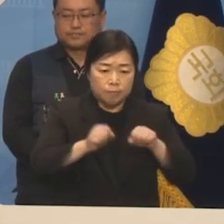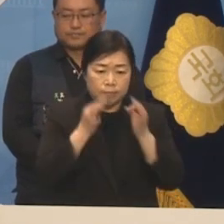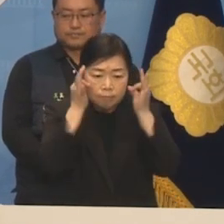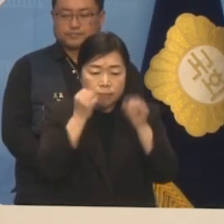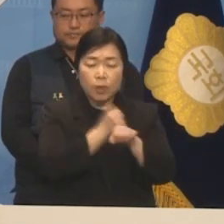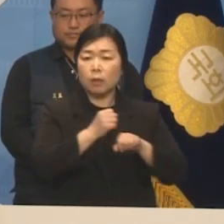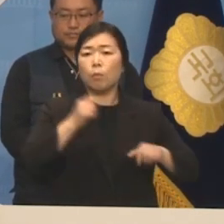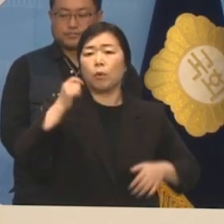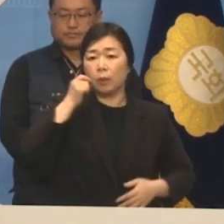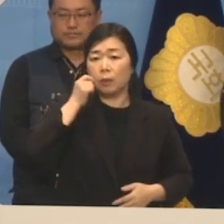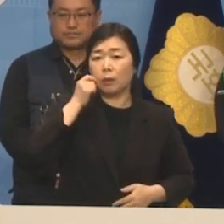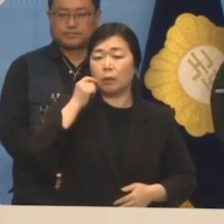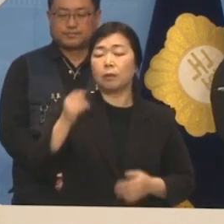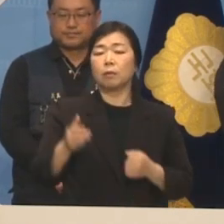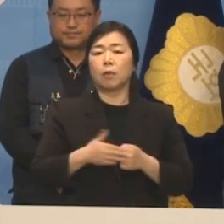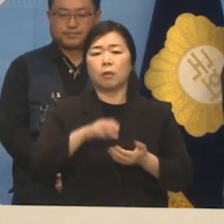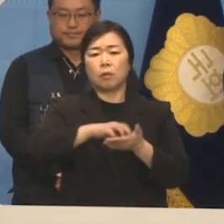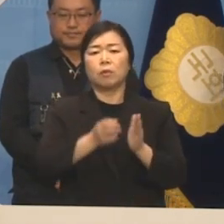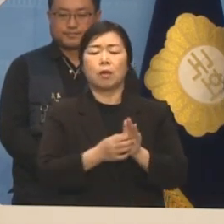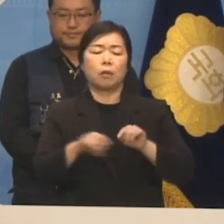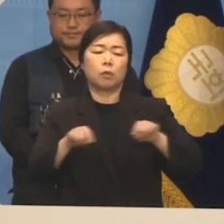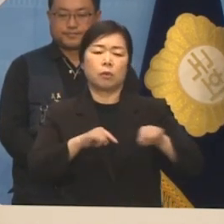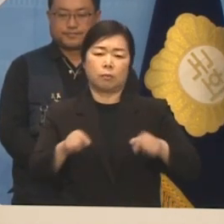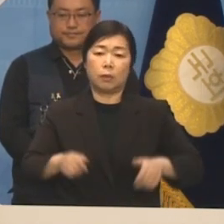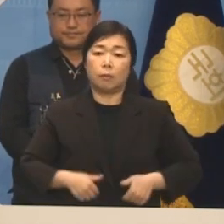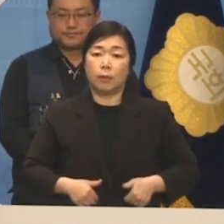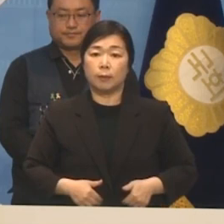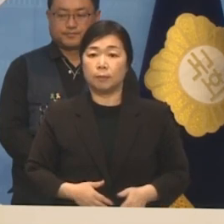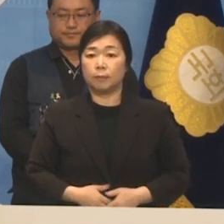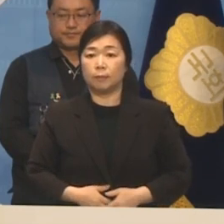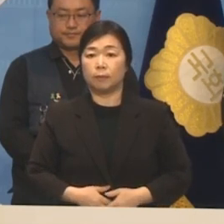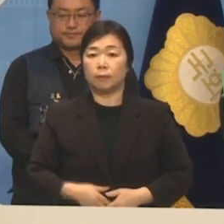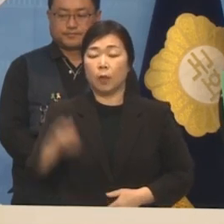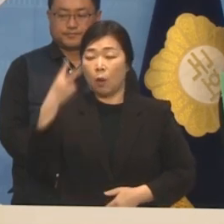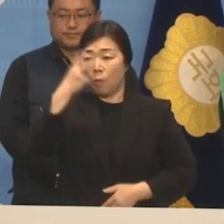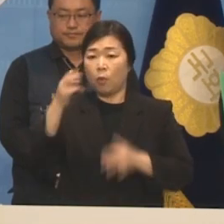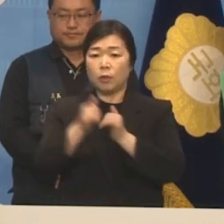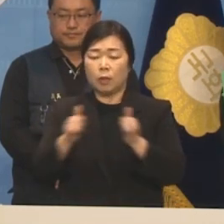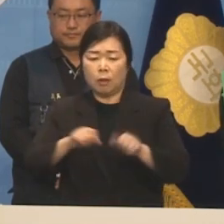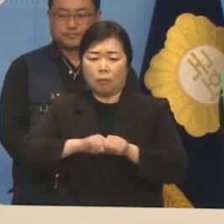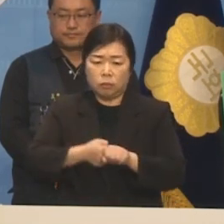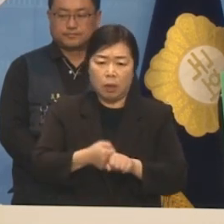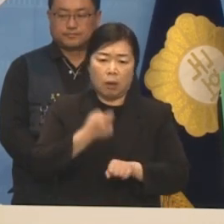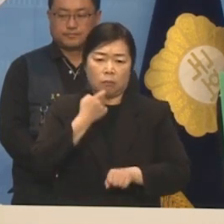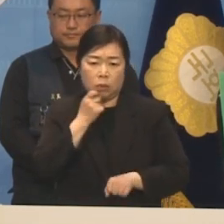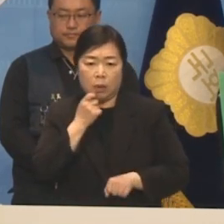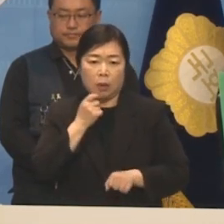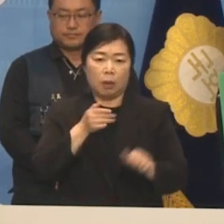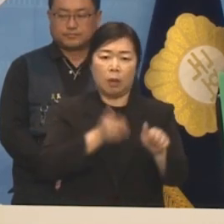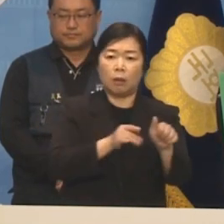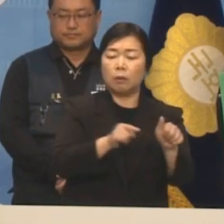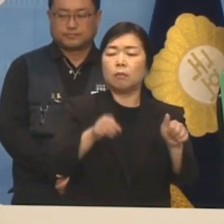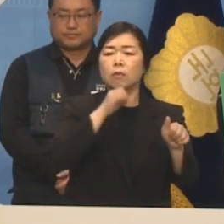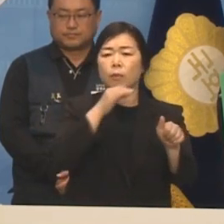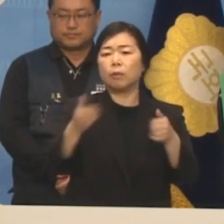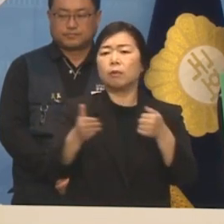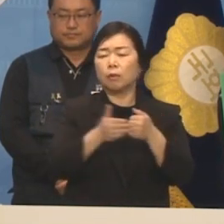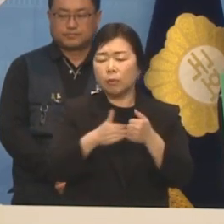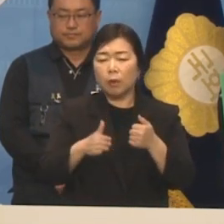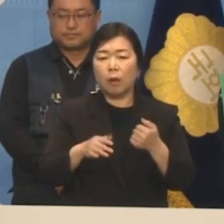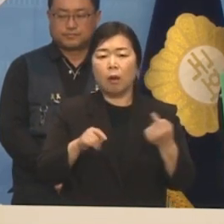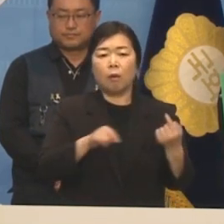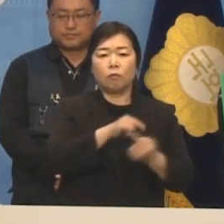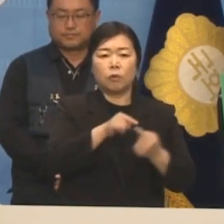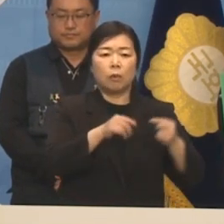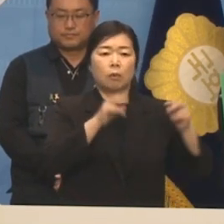이루어질 수 있도록 적절한 조치가 필요하며 보호자들의 무료한 요구와 컴플레인으로 인해